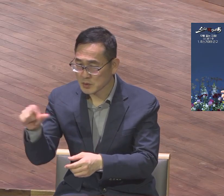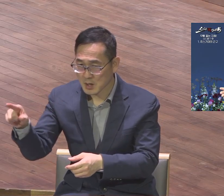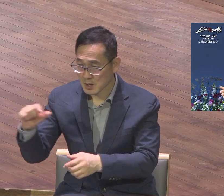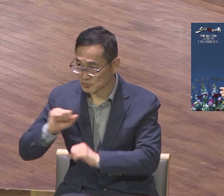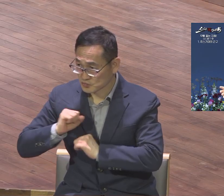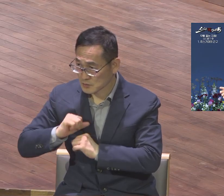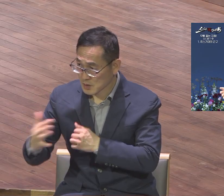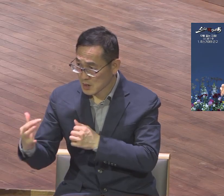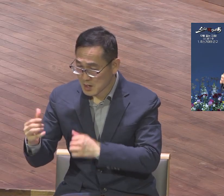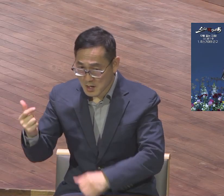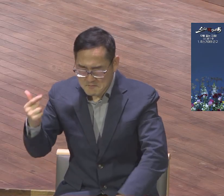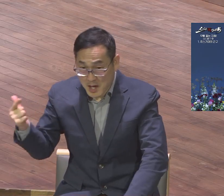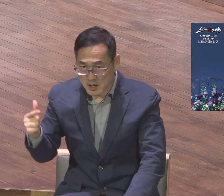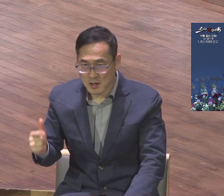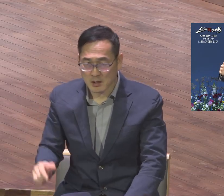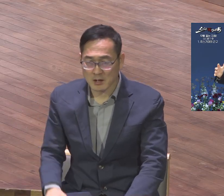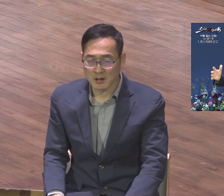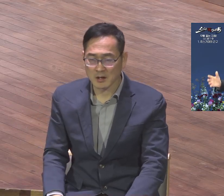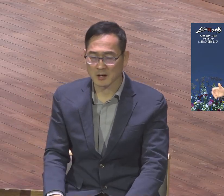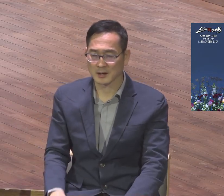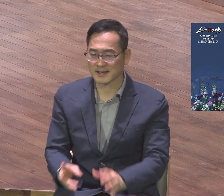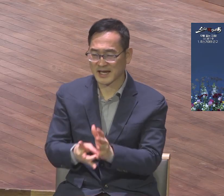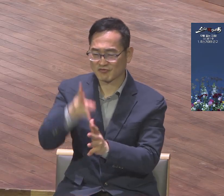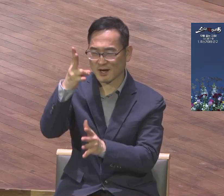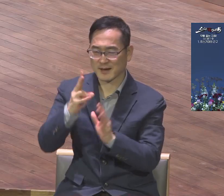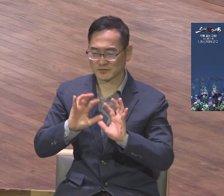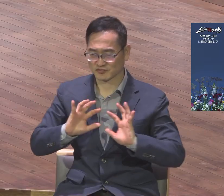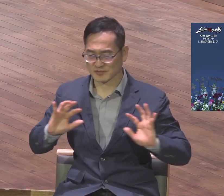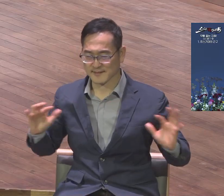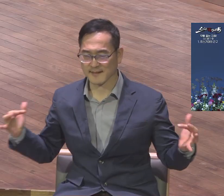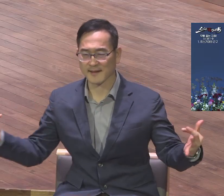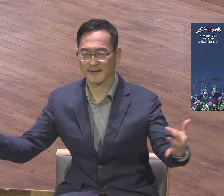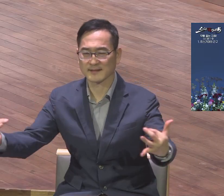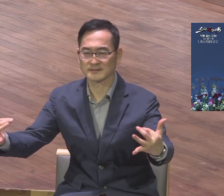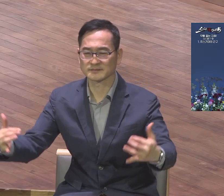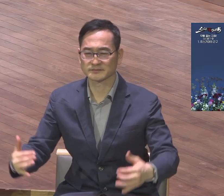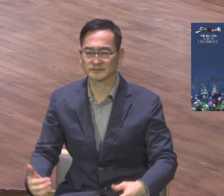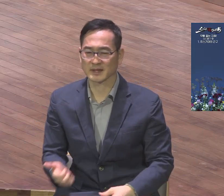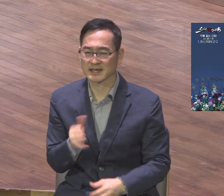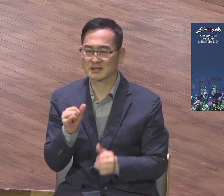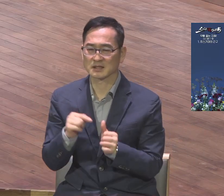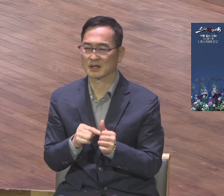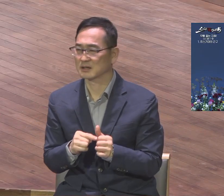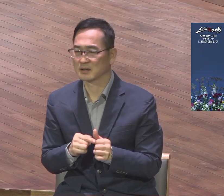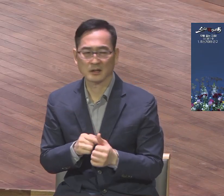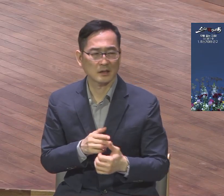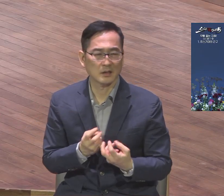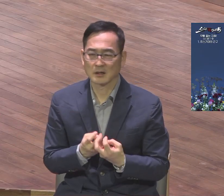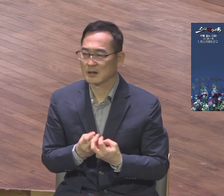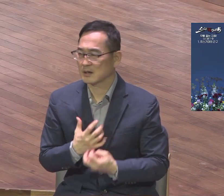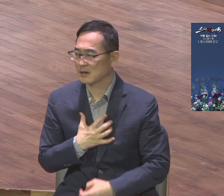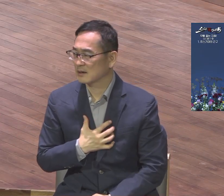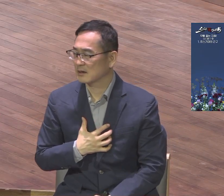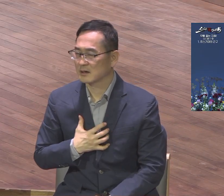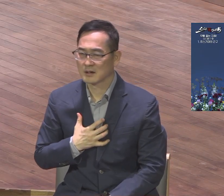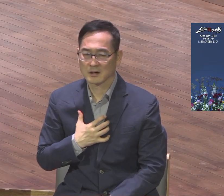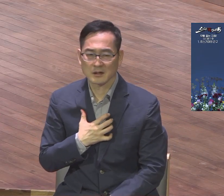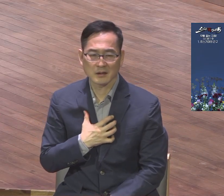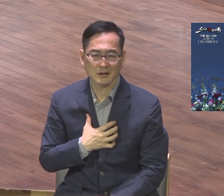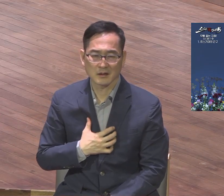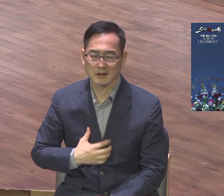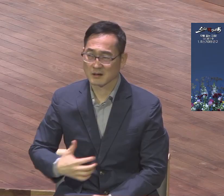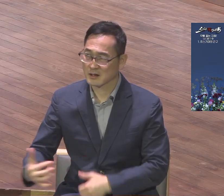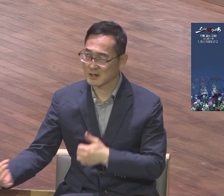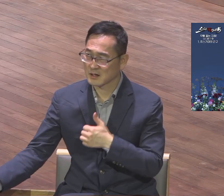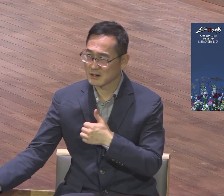조그만해요. 예루살렘을 쫙 포위. 그러니까 뭐 히스기야는 뭐 진퇴양난이지요.